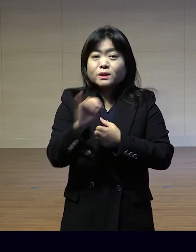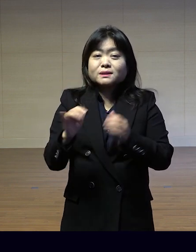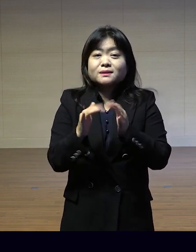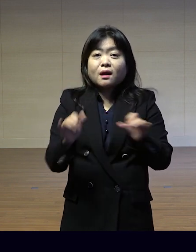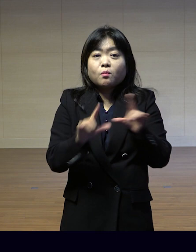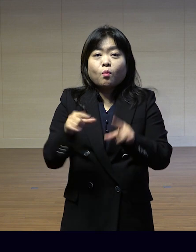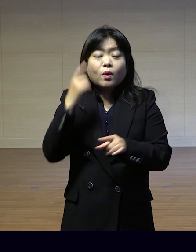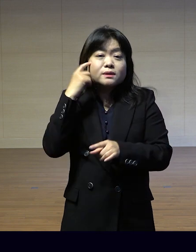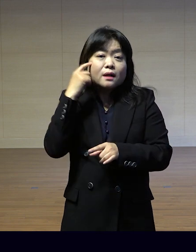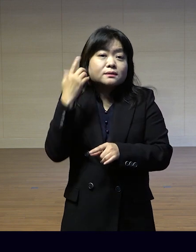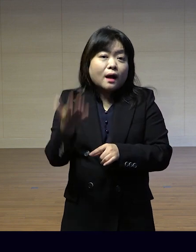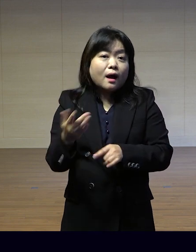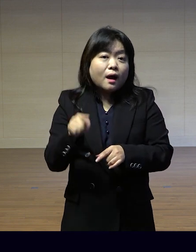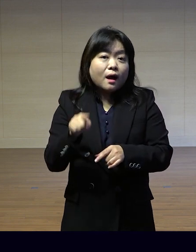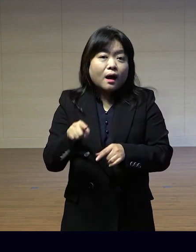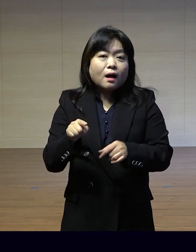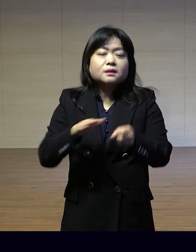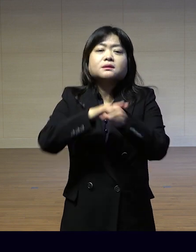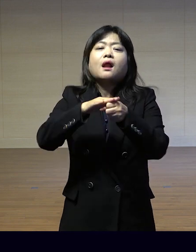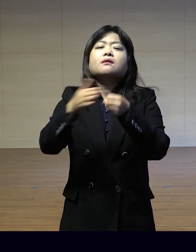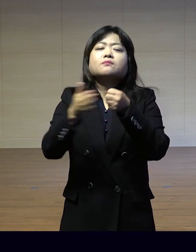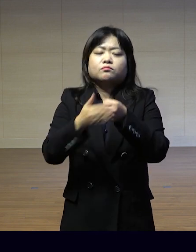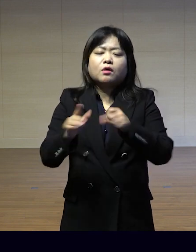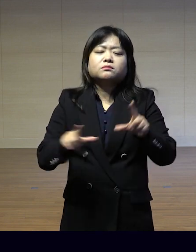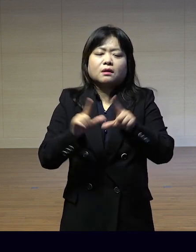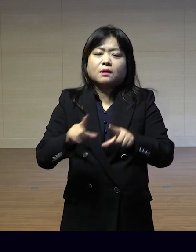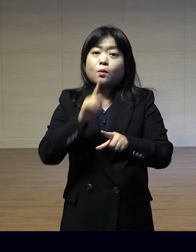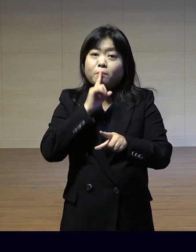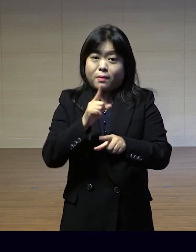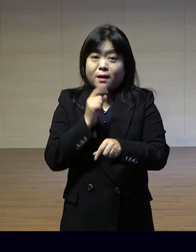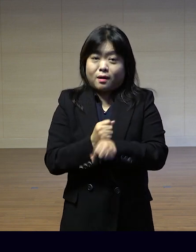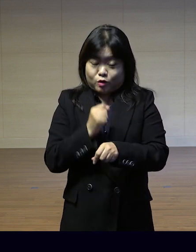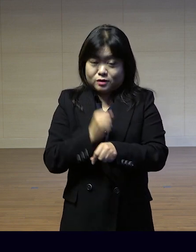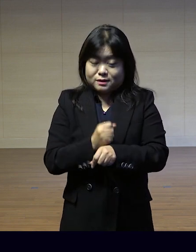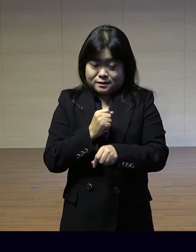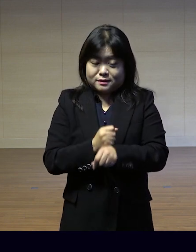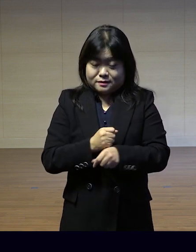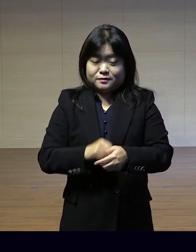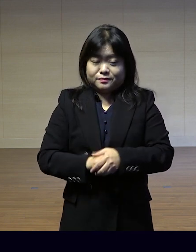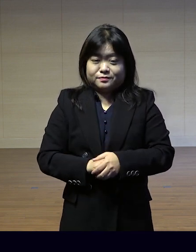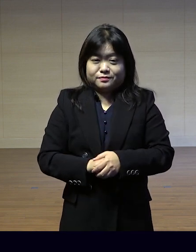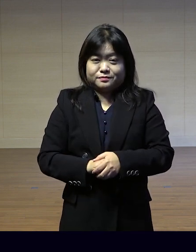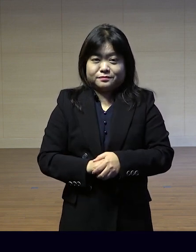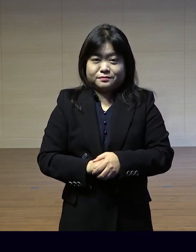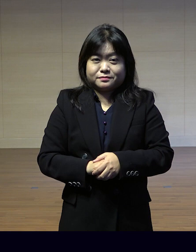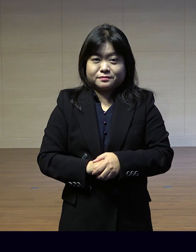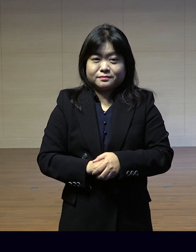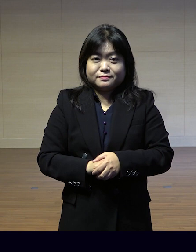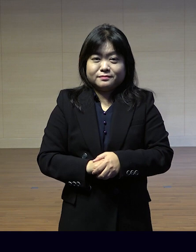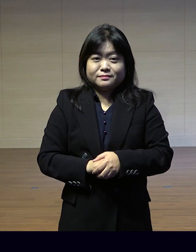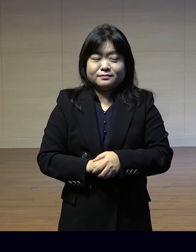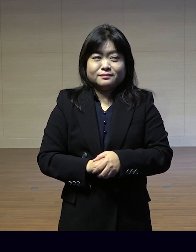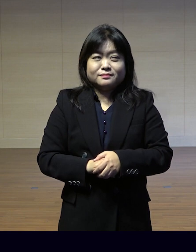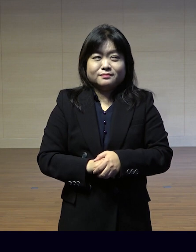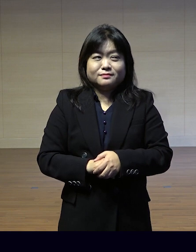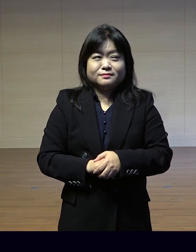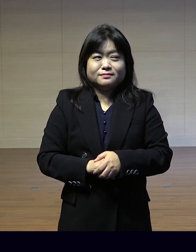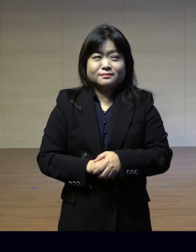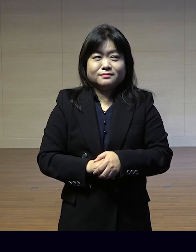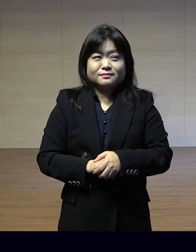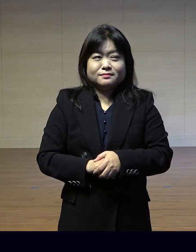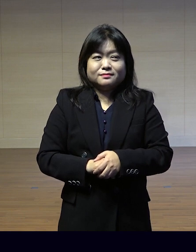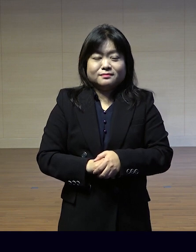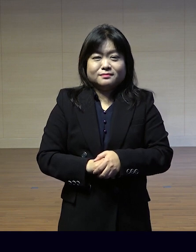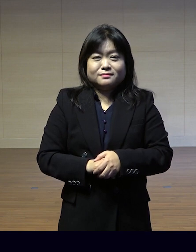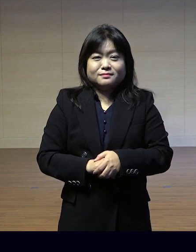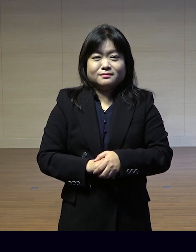사람은 왜 사는가 하면 사람 때문에 산다 이렇게 얘기를 하거든요. 아니, 그건 바본 게 네. 깨구리보다는 못한 기라.